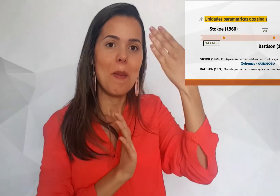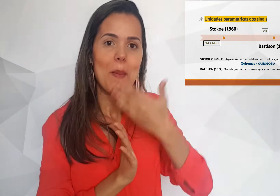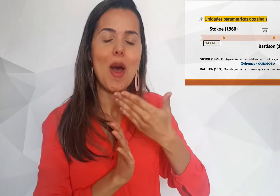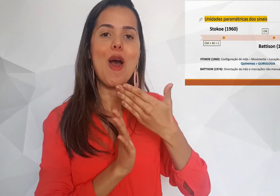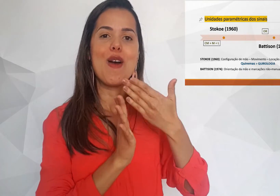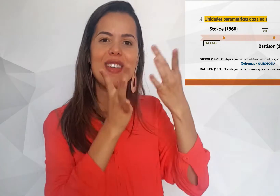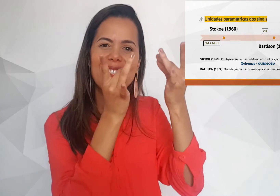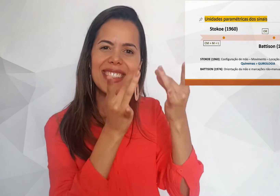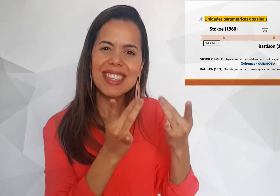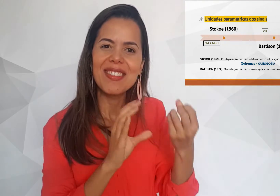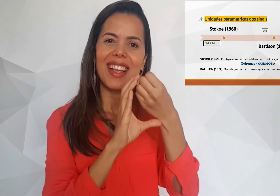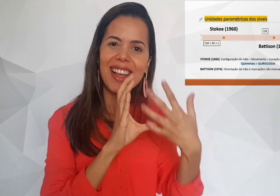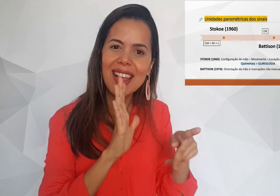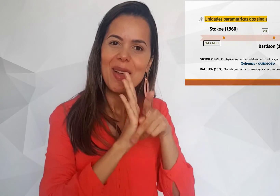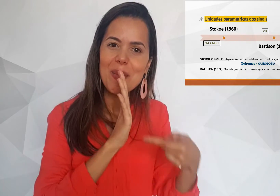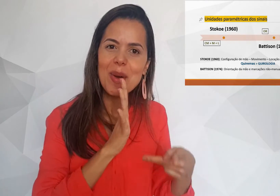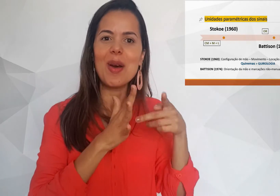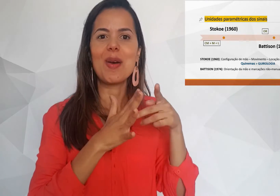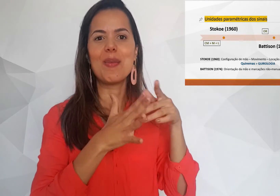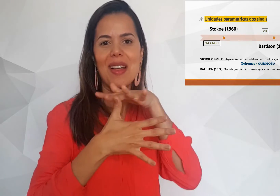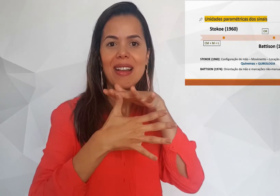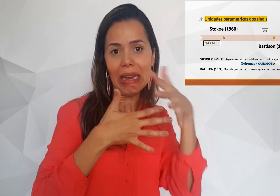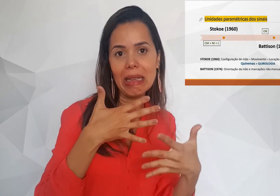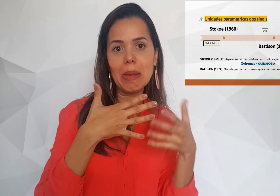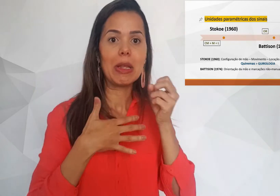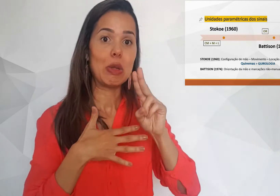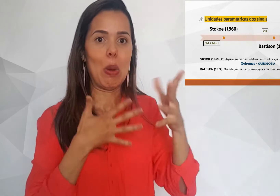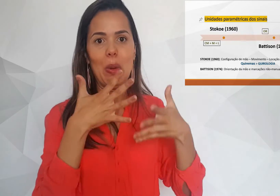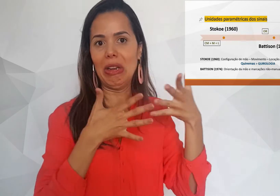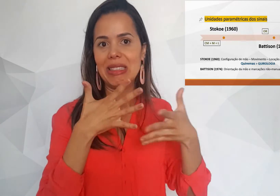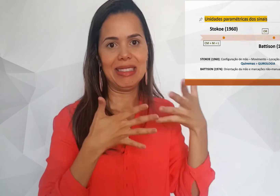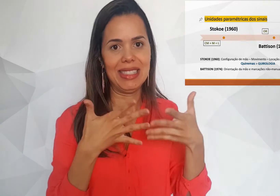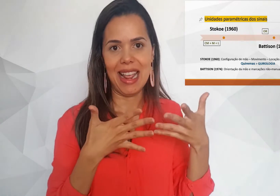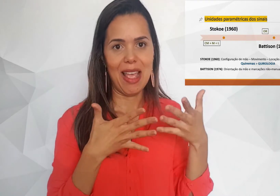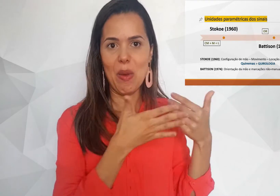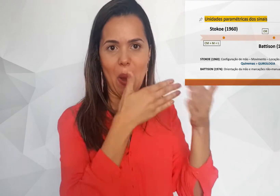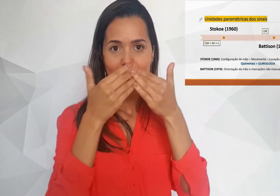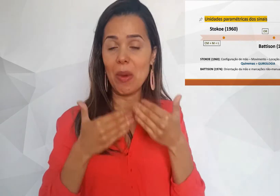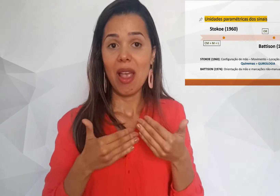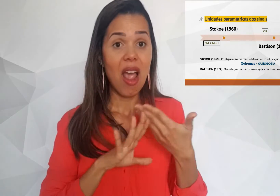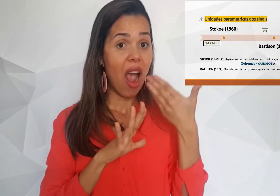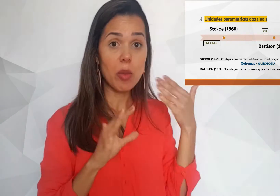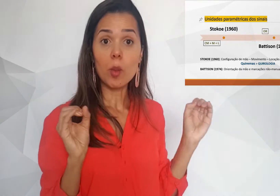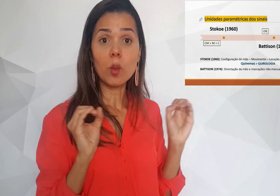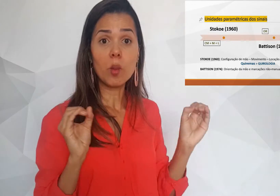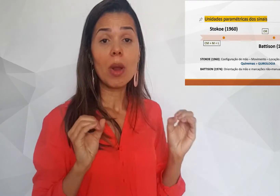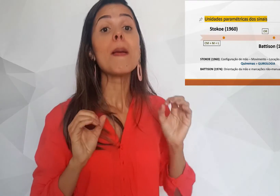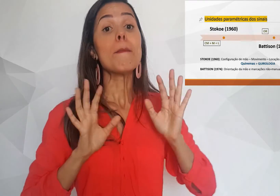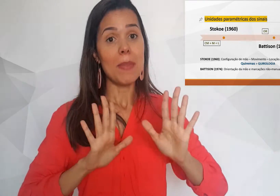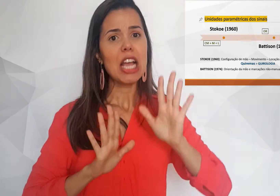acurado que descrevesse as suas características, os seus princípios, as regras que regem essas línguas, e por muito tempo então